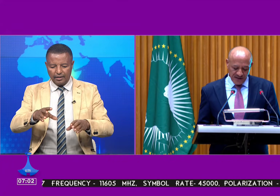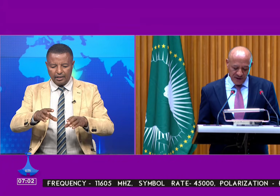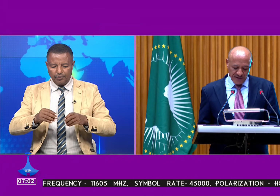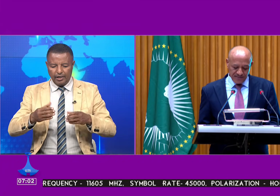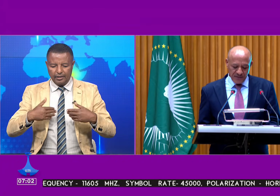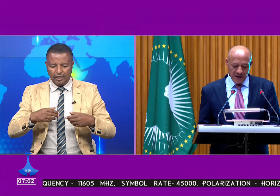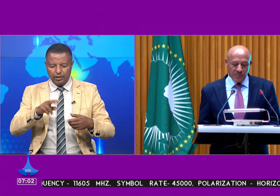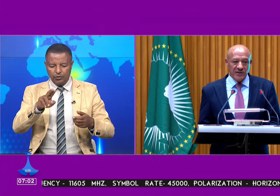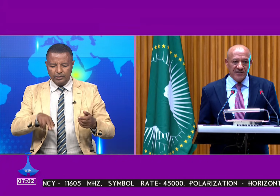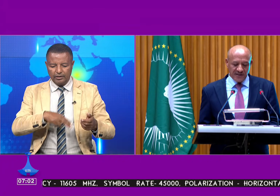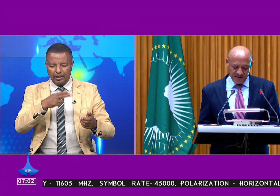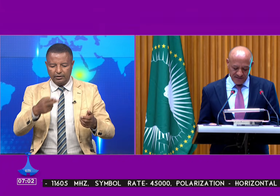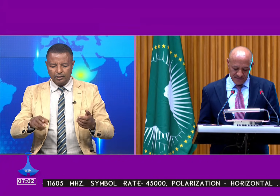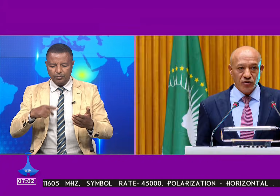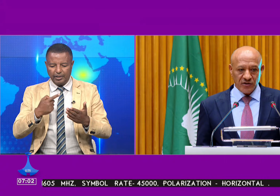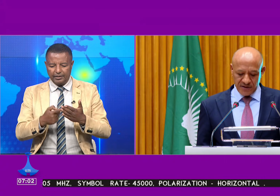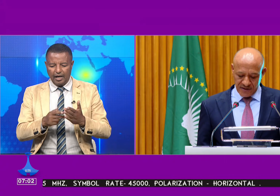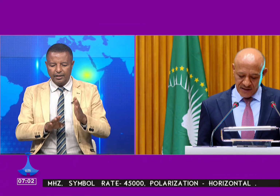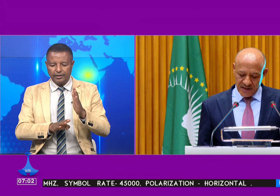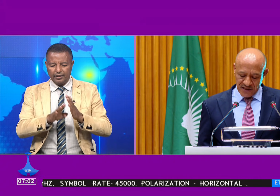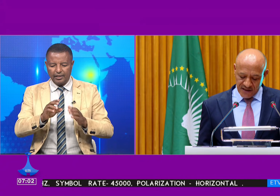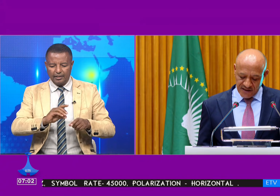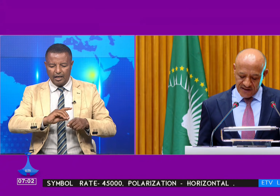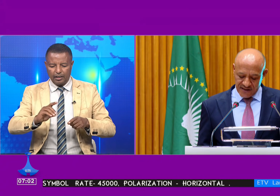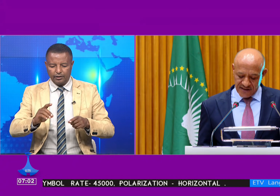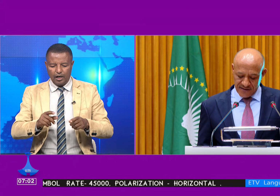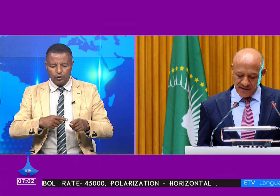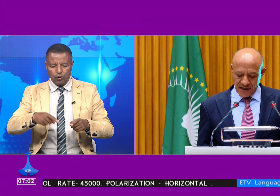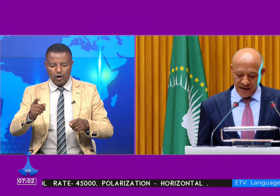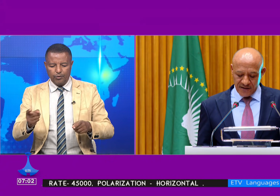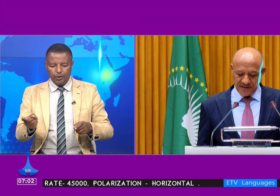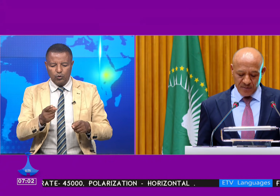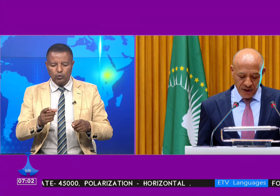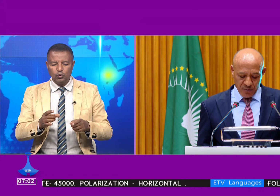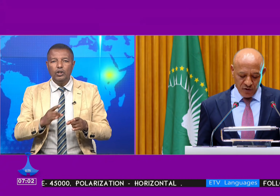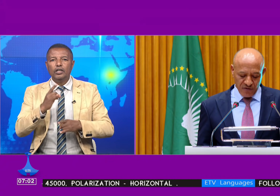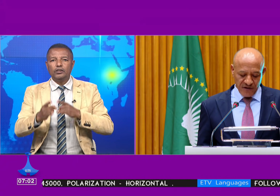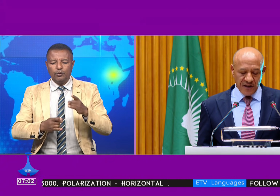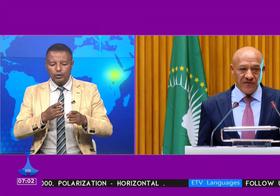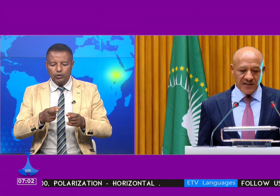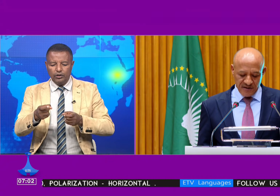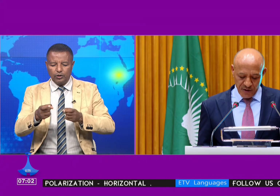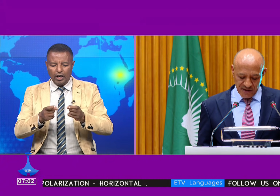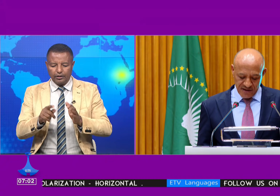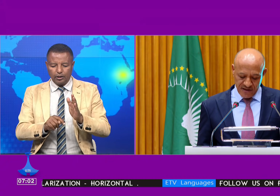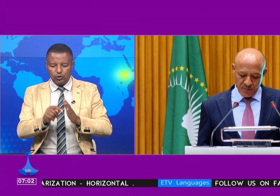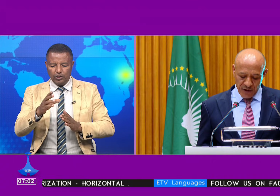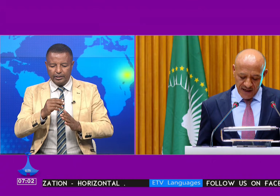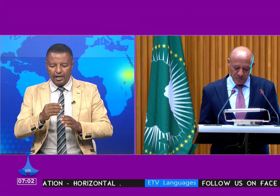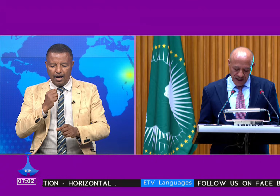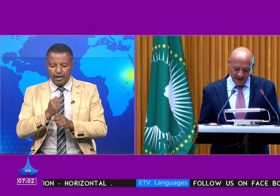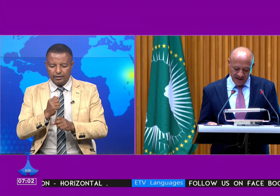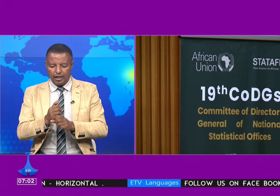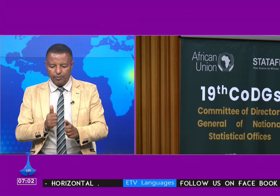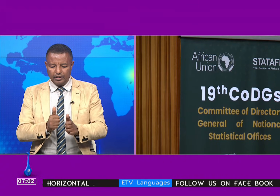እና ተቀባይነት ያለው የስታቲስቲክስ መረጃ የእድገት አቅጣጫ ጠቋሚ በመሆኑ ዘመኑን የዋጀ